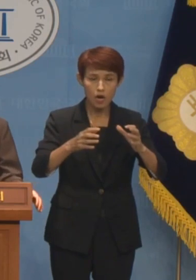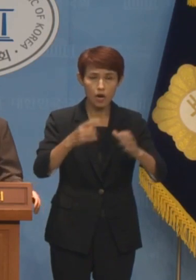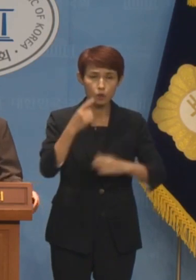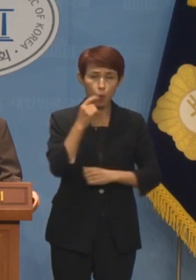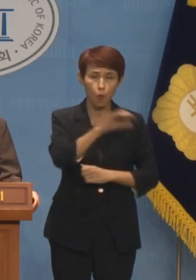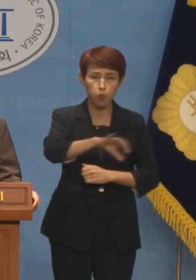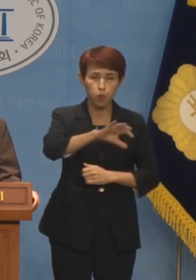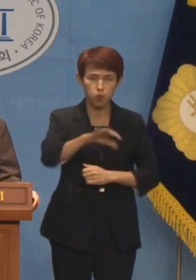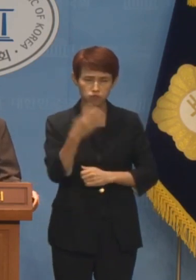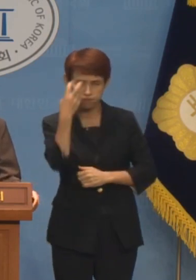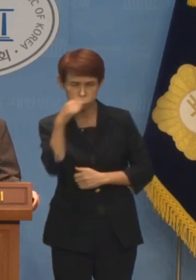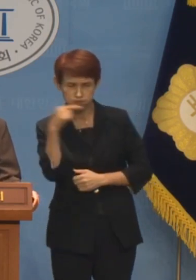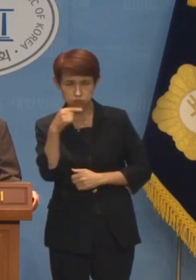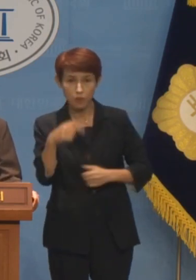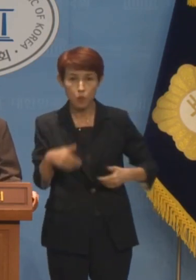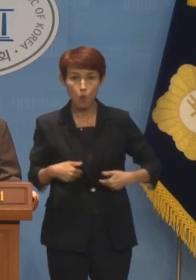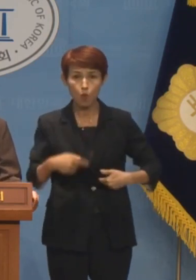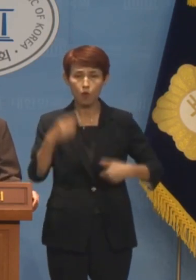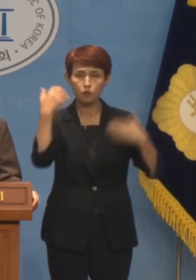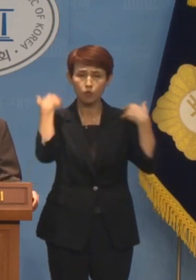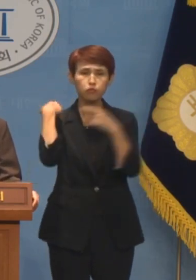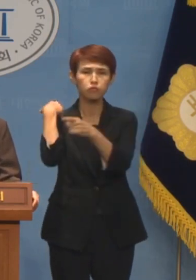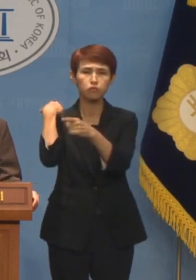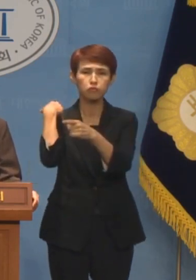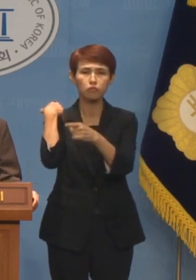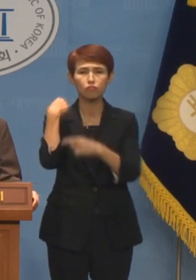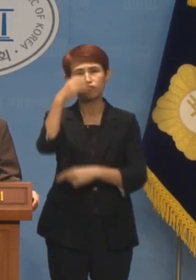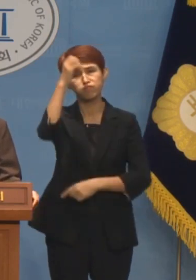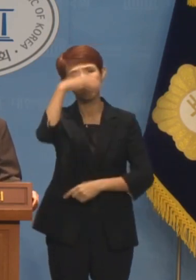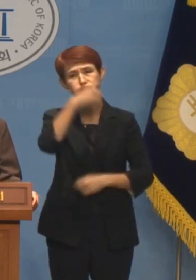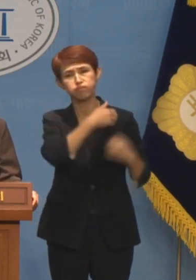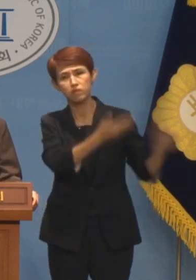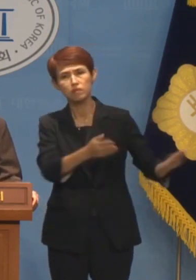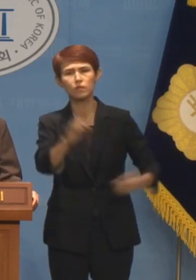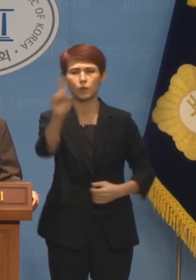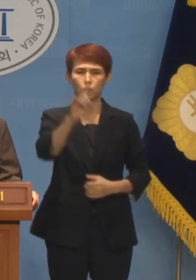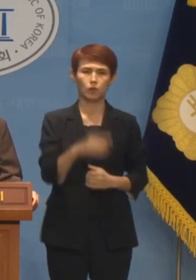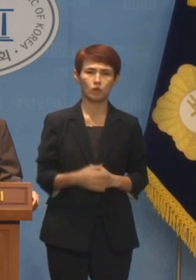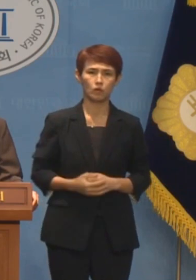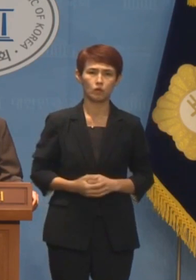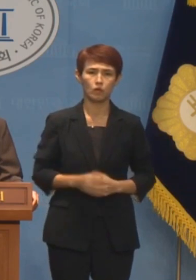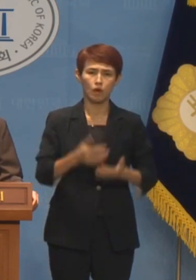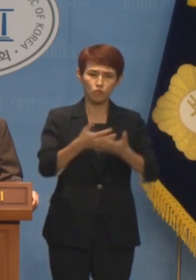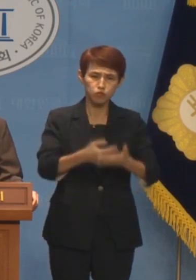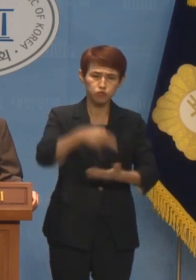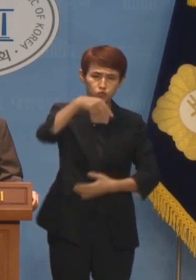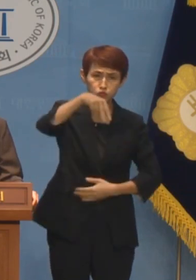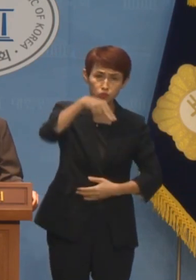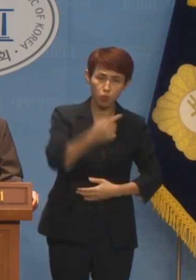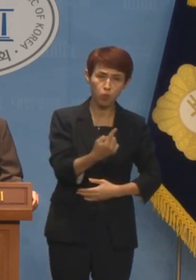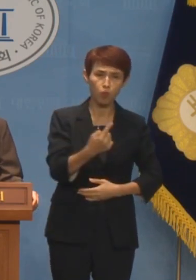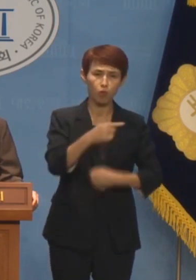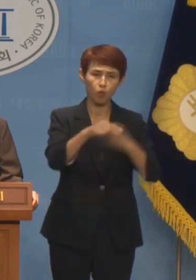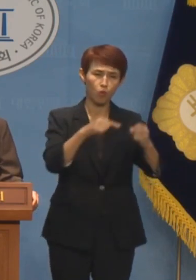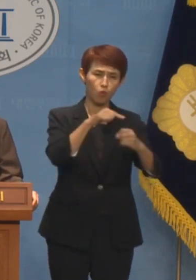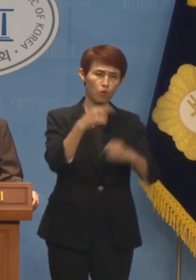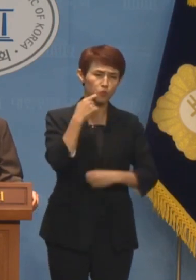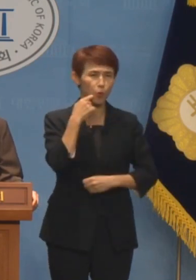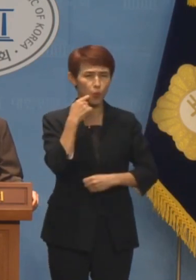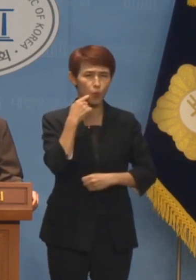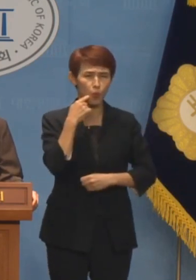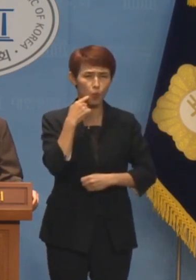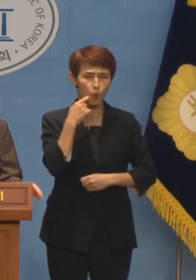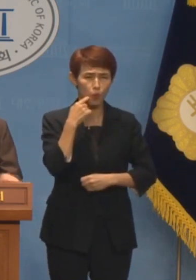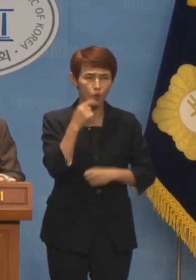높게 감시했어야 할 한국 정부는 아예 손을 놓고 있습니다. 삼중수소와 방사능이 옮겨가는 먹이사슬을